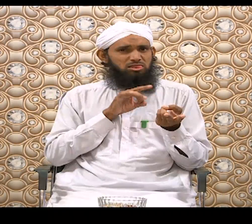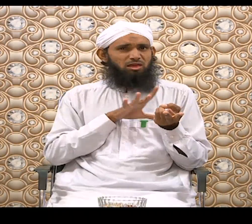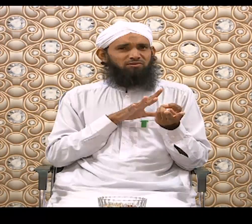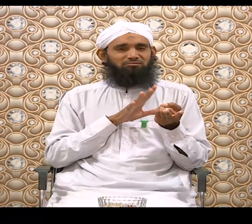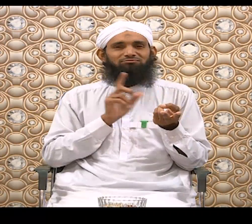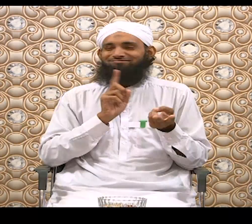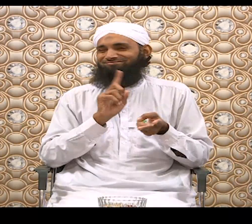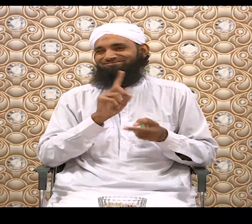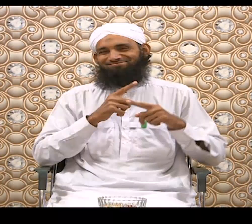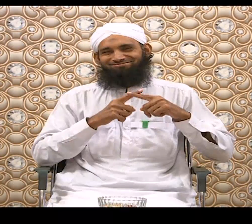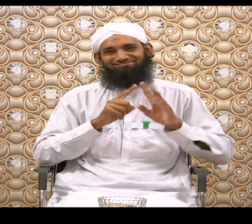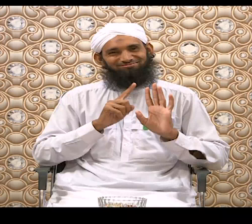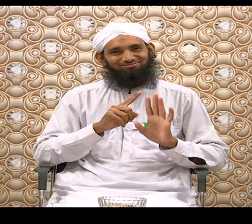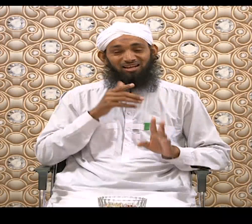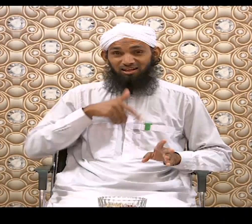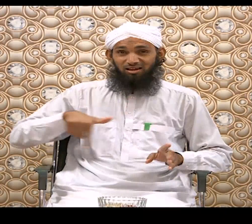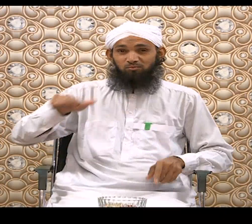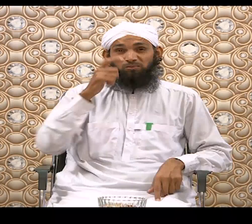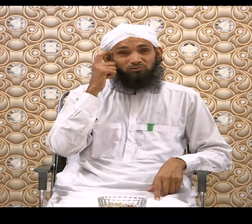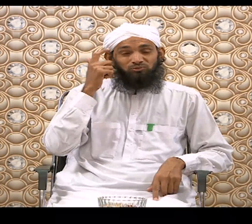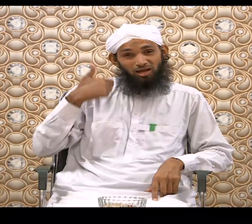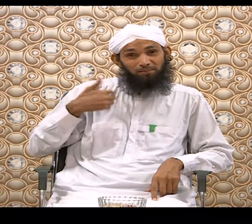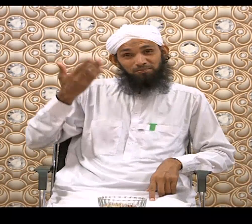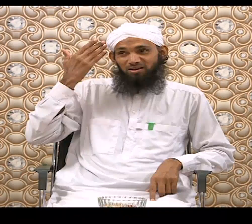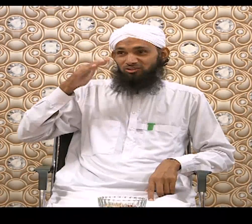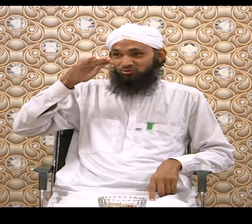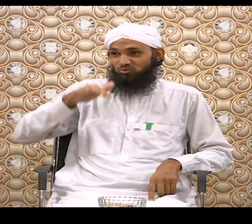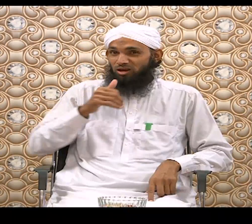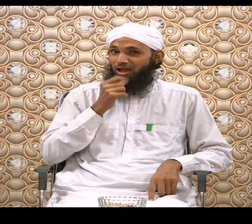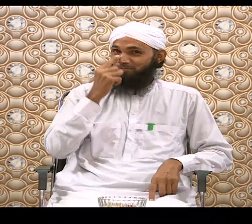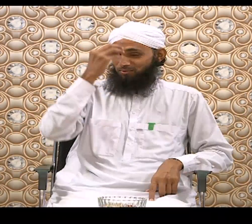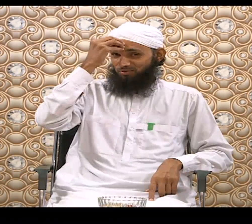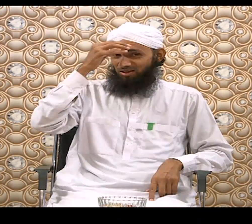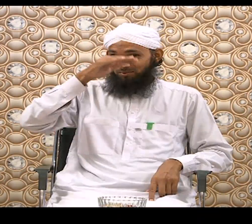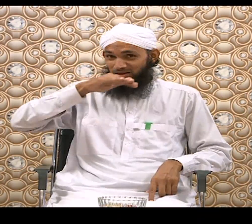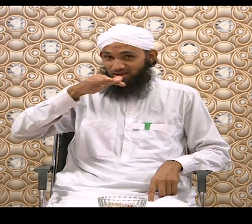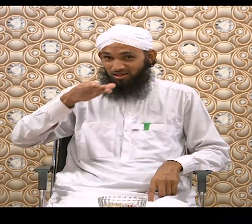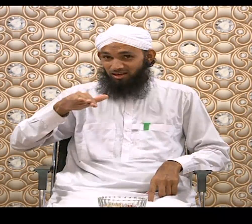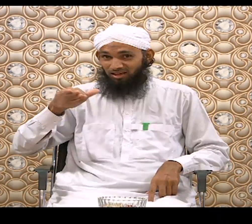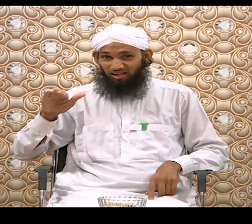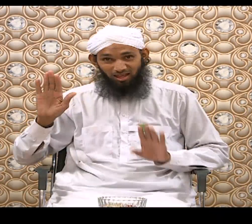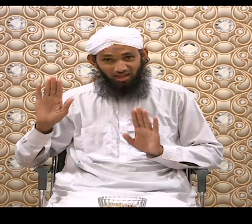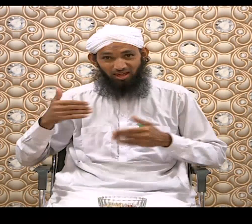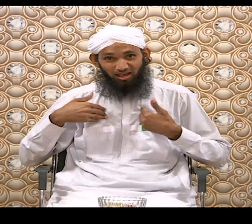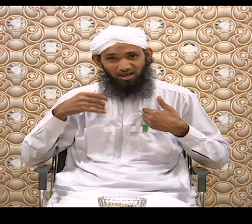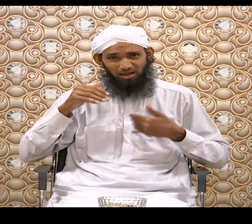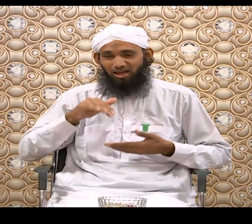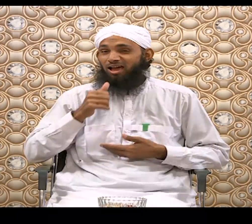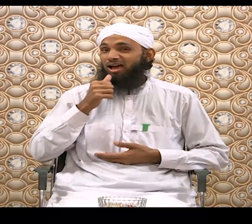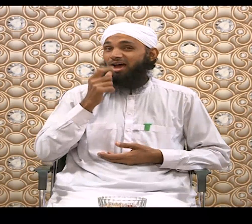مگر یاد رکھئے ایسے حالات میں بھی ماں باپ کی خدمت لازمی ہے بچپن میں ماں بھی تو بچے